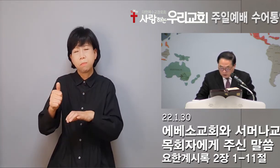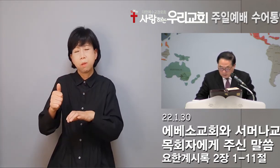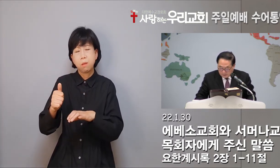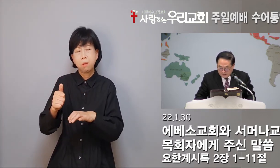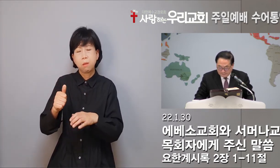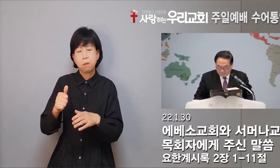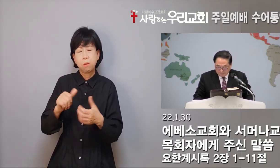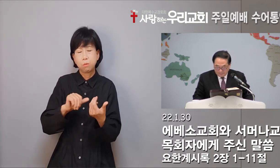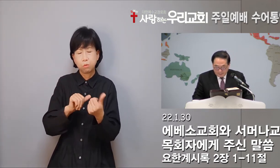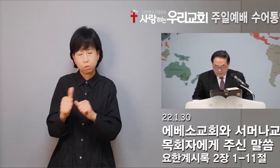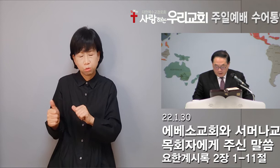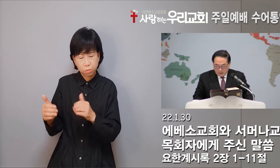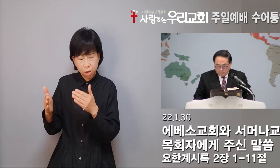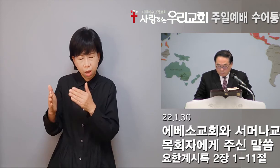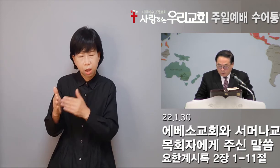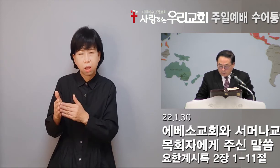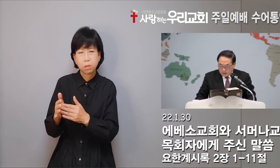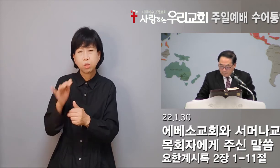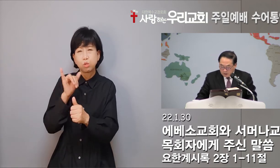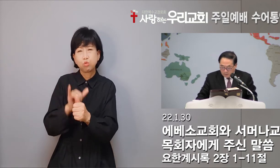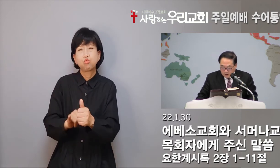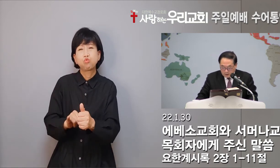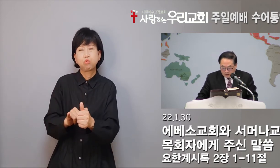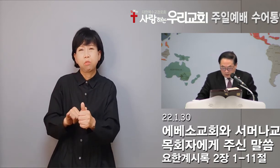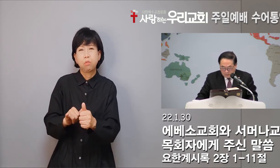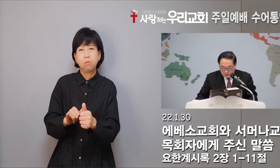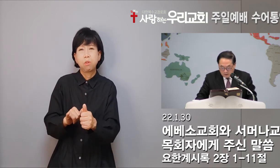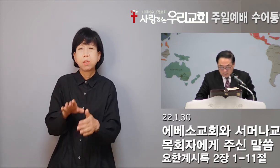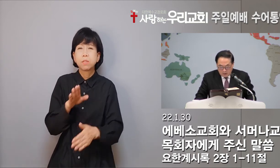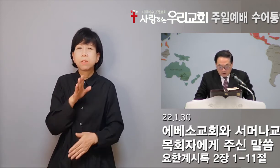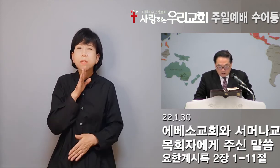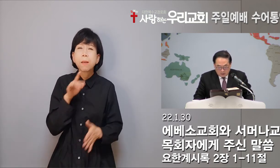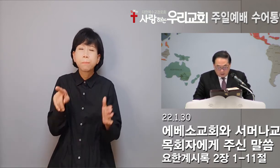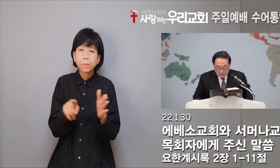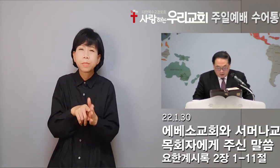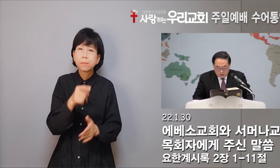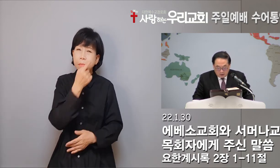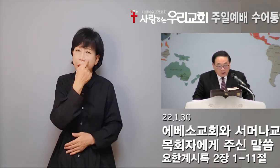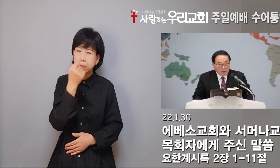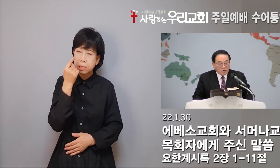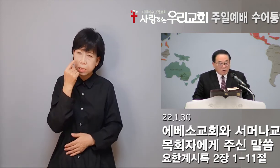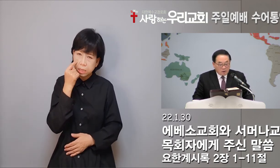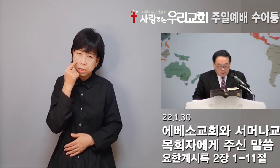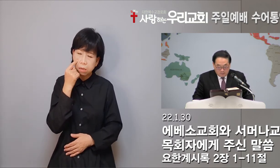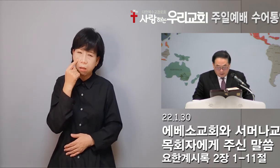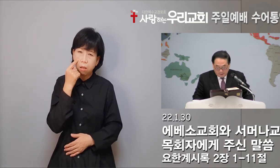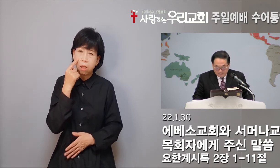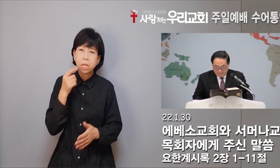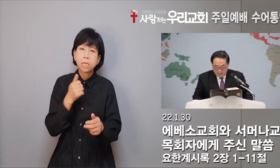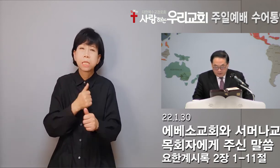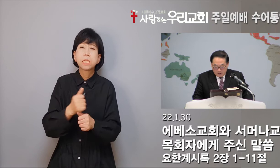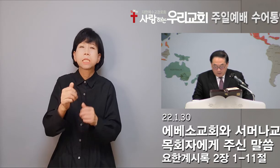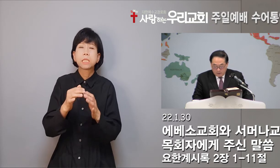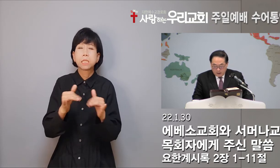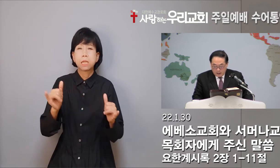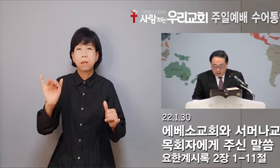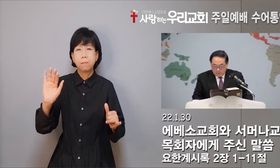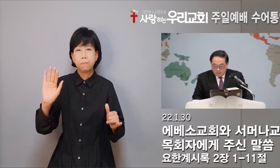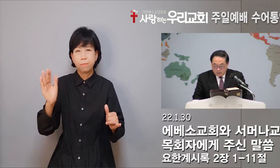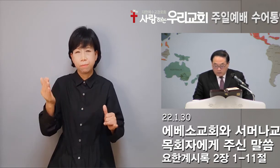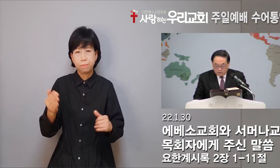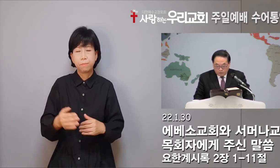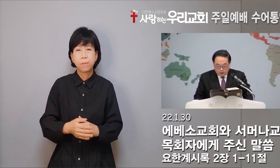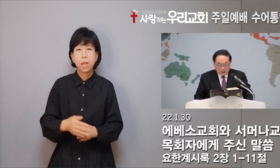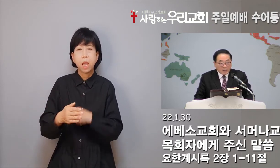죽도록 충성합시다. 충성은 참 믿음의 증거이며 그것은 이기는 자가 되는 길입니다. 우리가